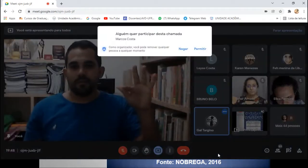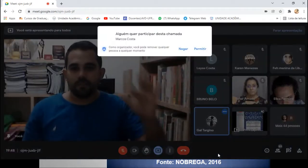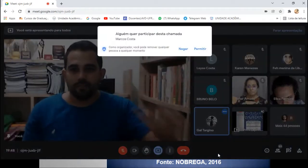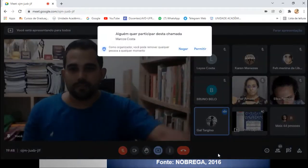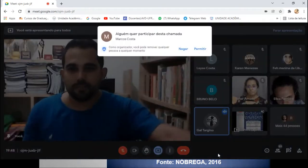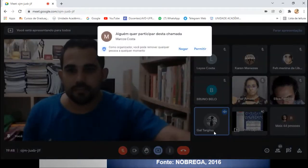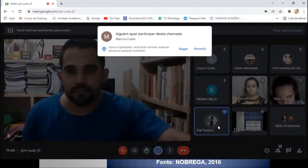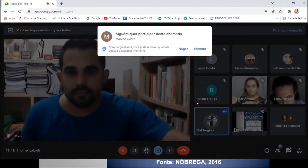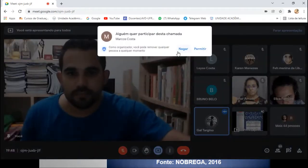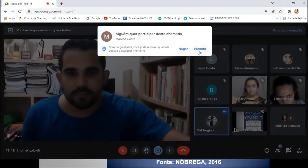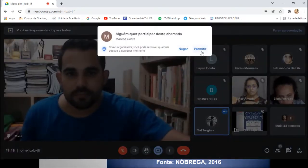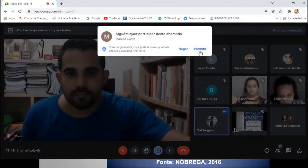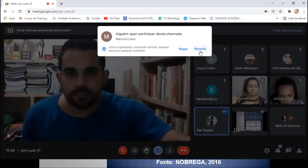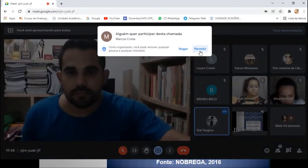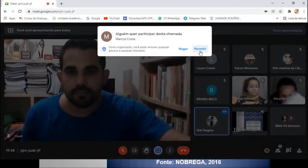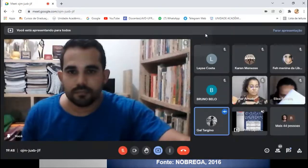Por exemplo,